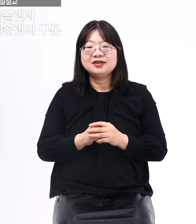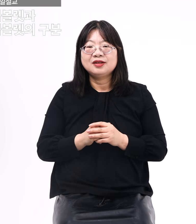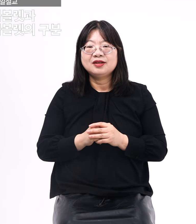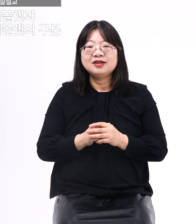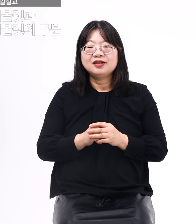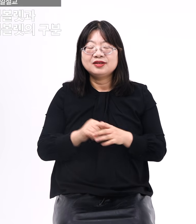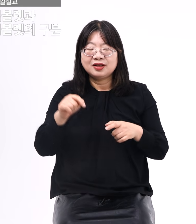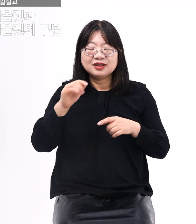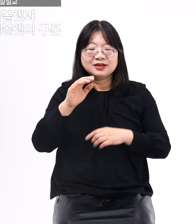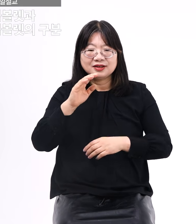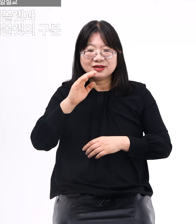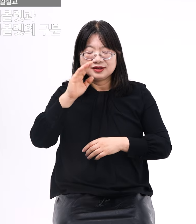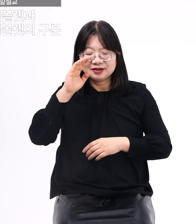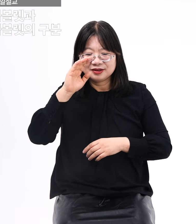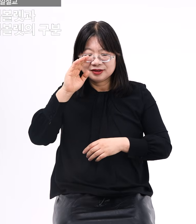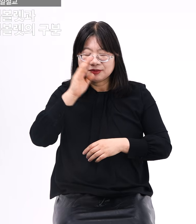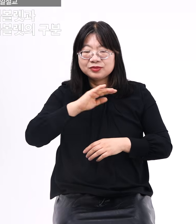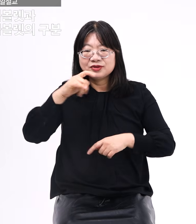마음을